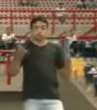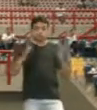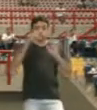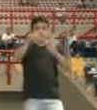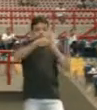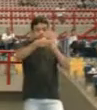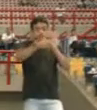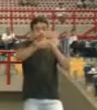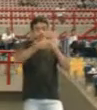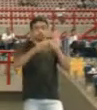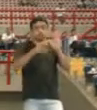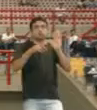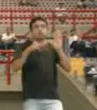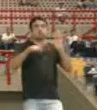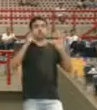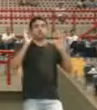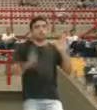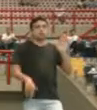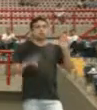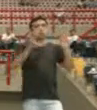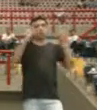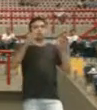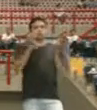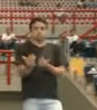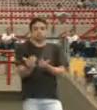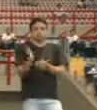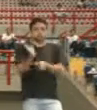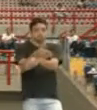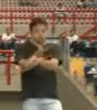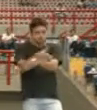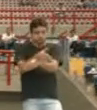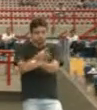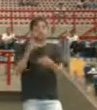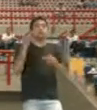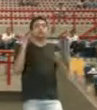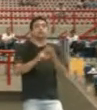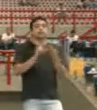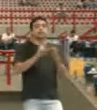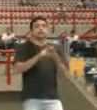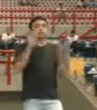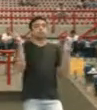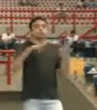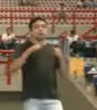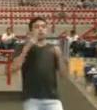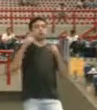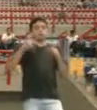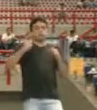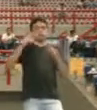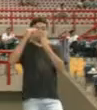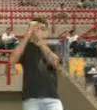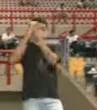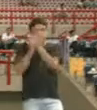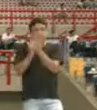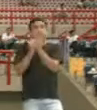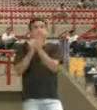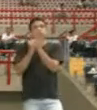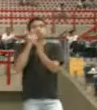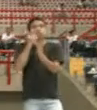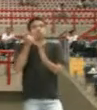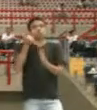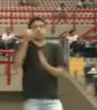aula, é delinquência juvenil e a possibilidade de redução da maioridade penal. Então